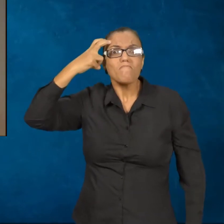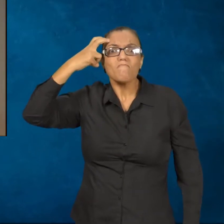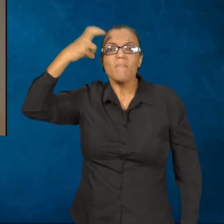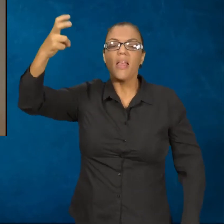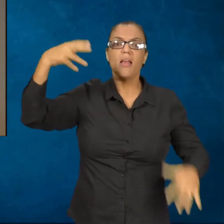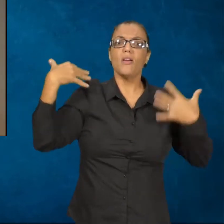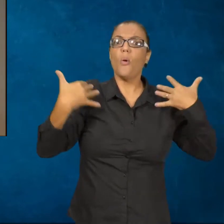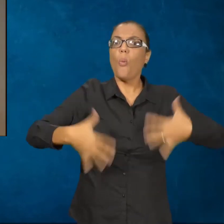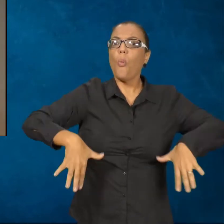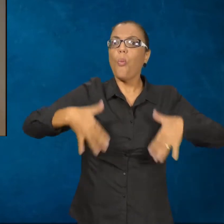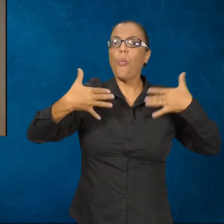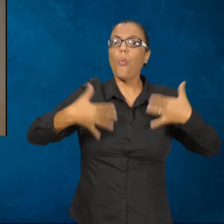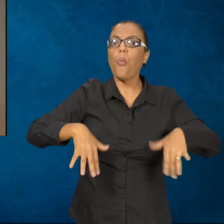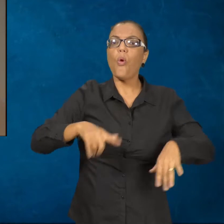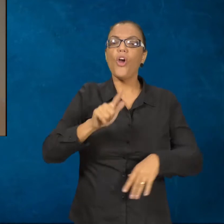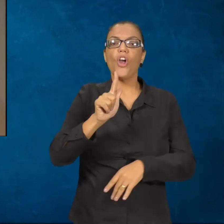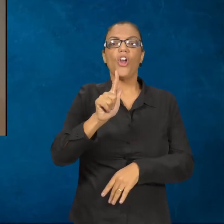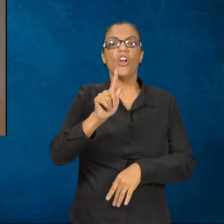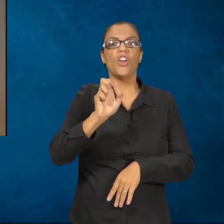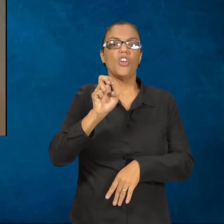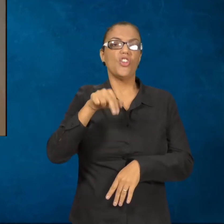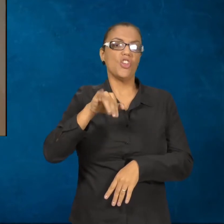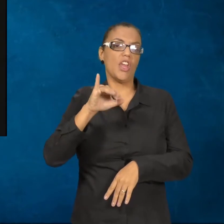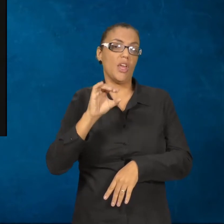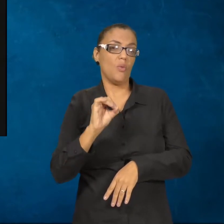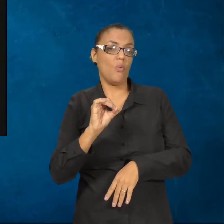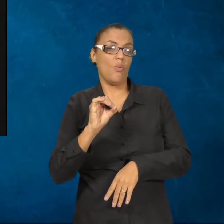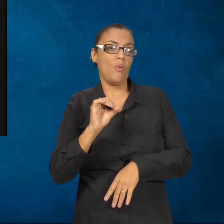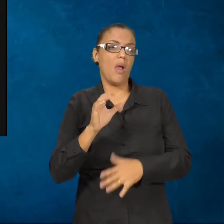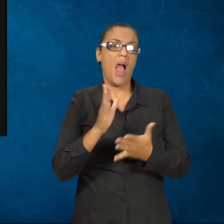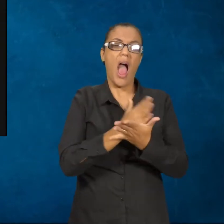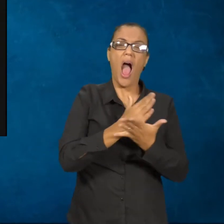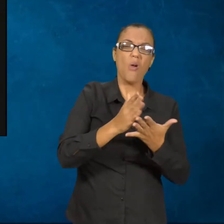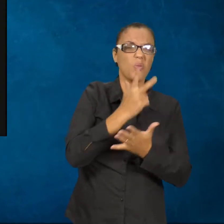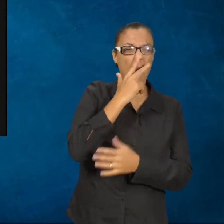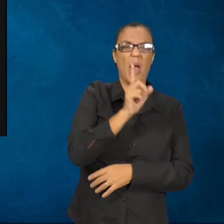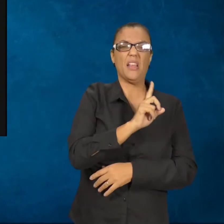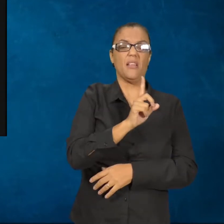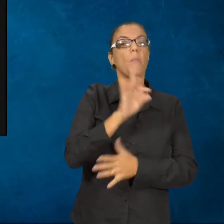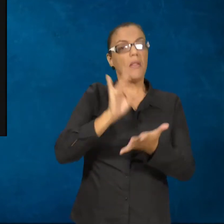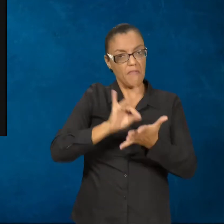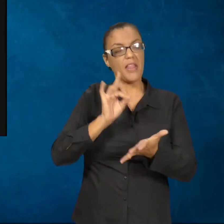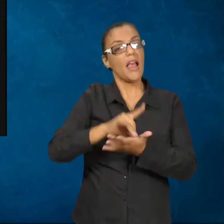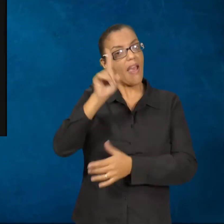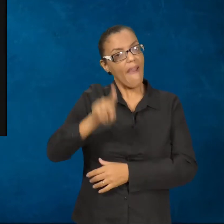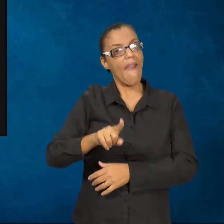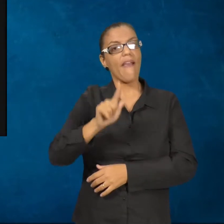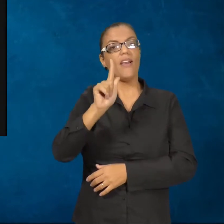Se alguém estudar 10 horas por dia,